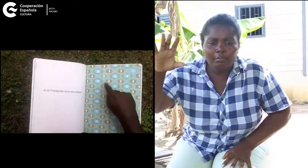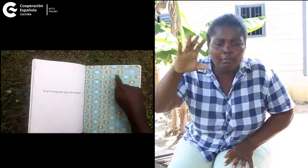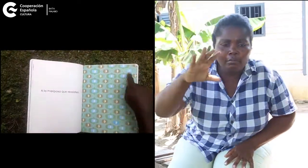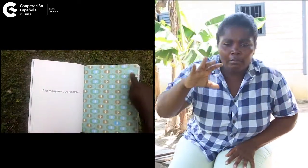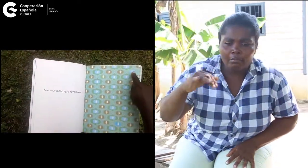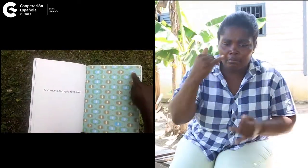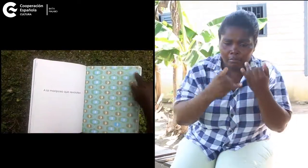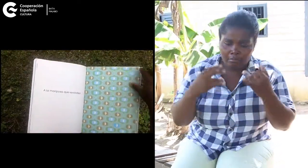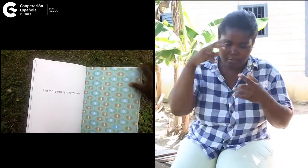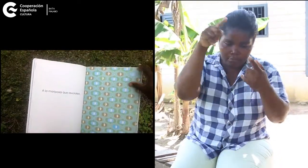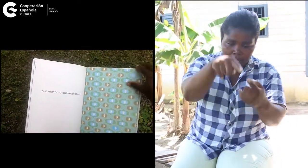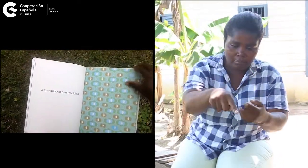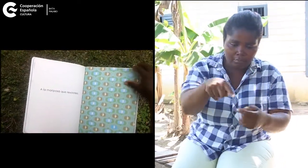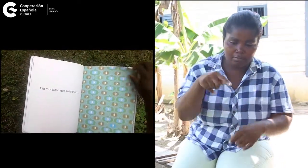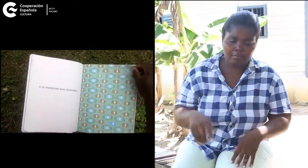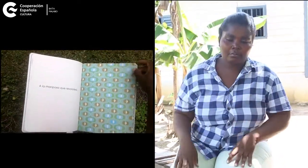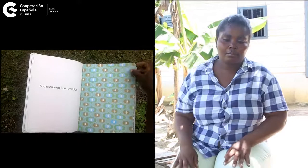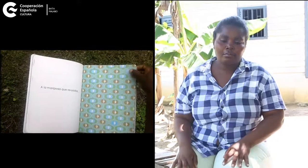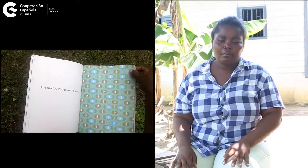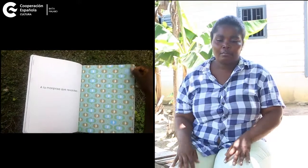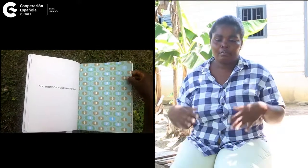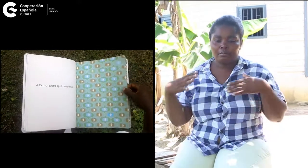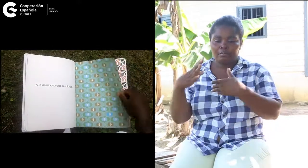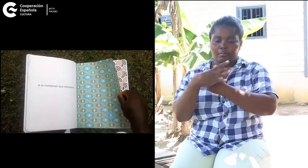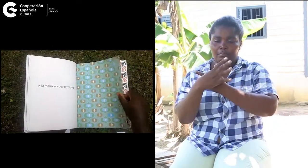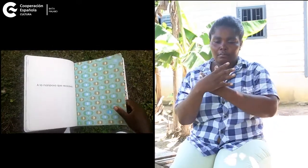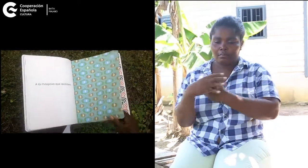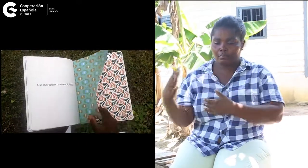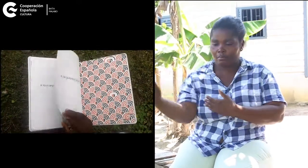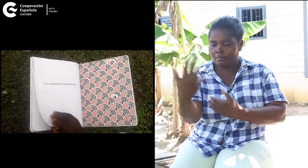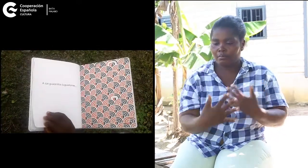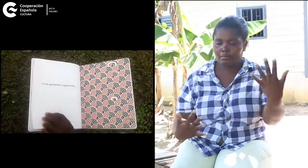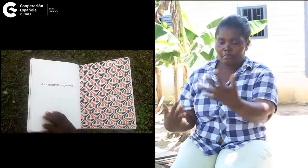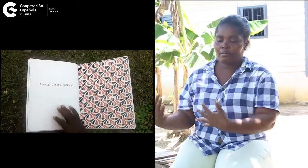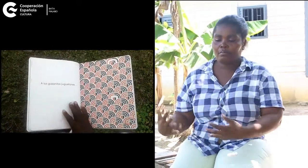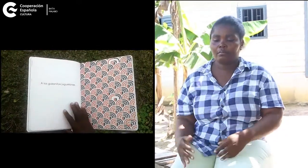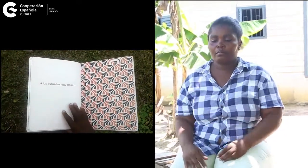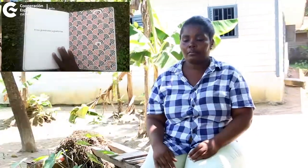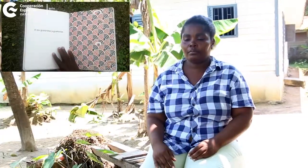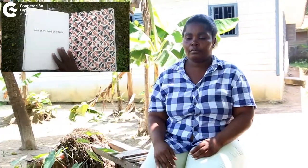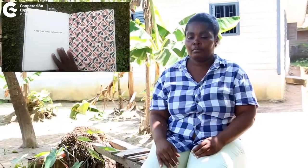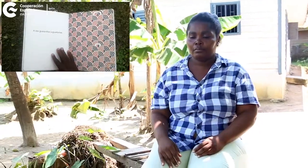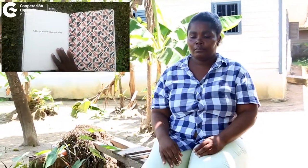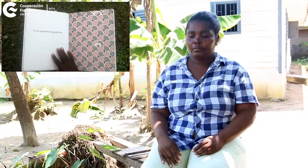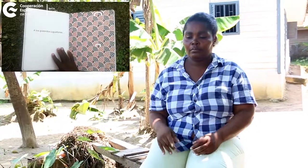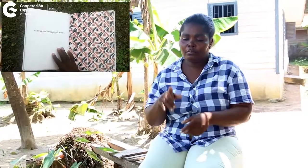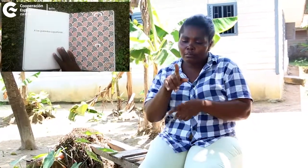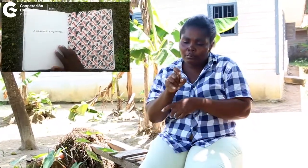Le buscamos y al final le encontramos aquí. Una mariposa que revolotea. A los gusanitos